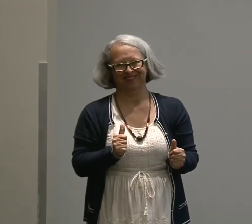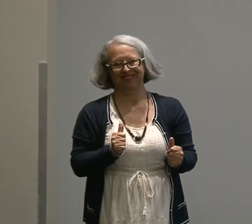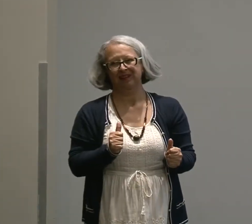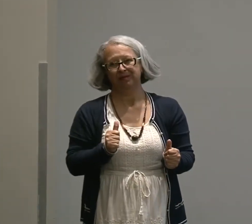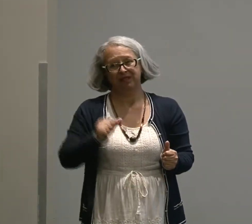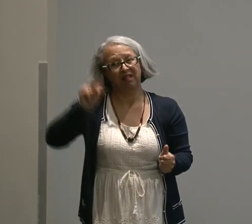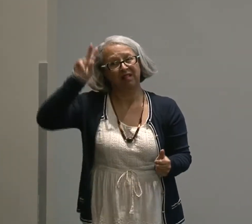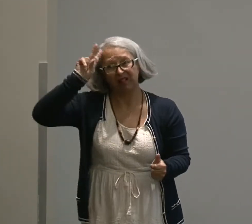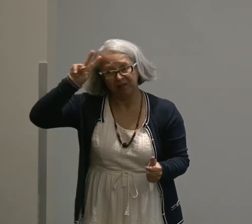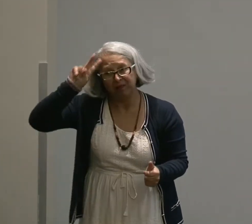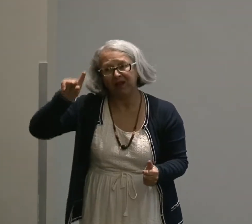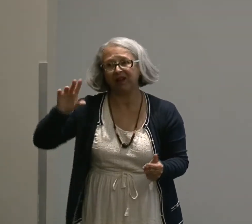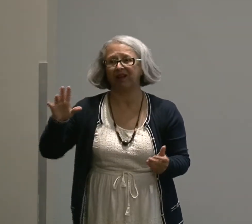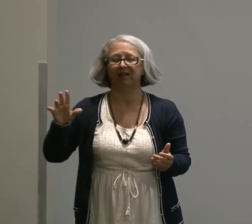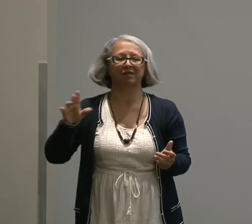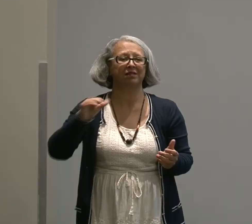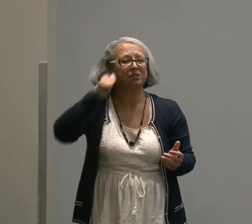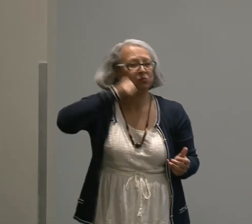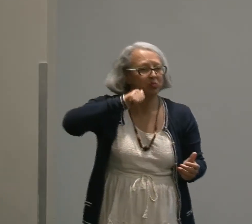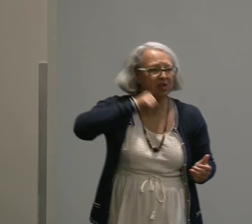foi construída. Temos que lembrar.